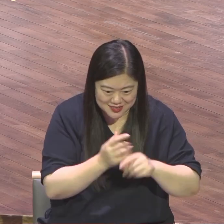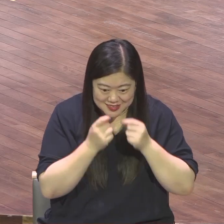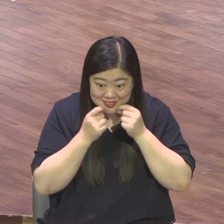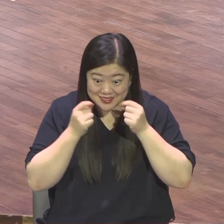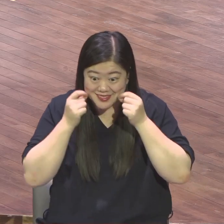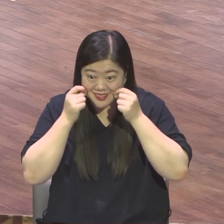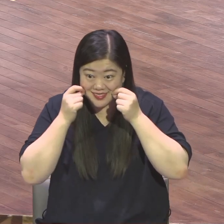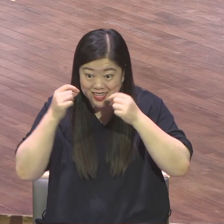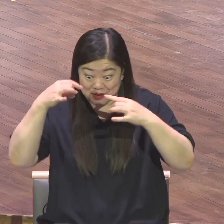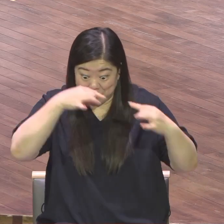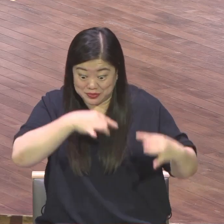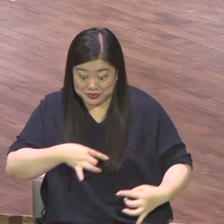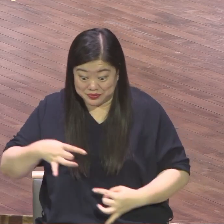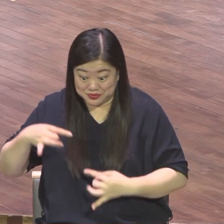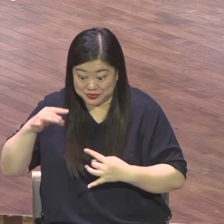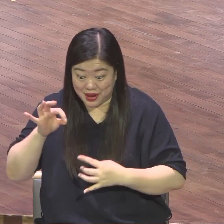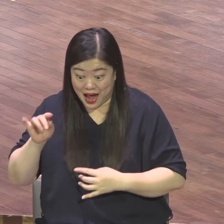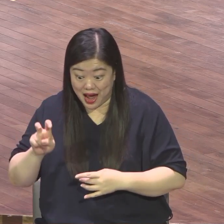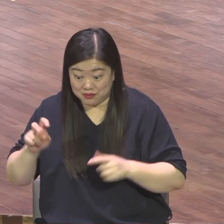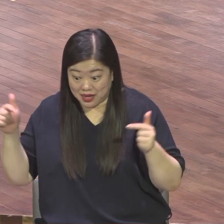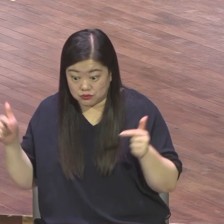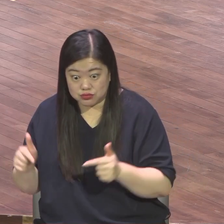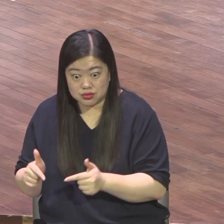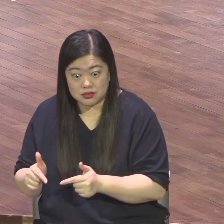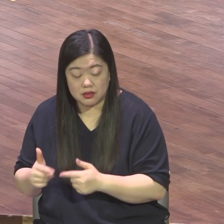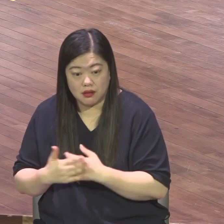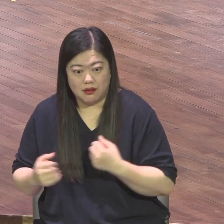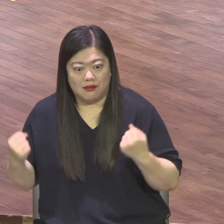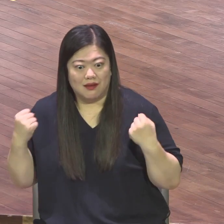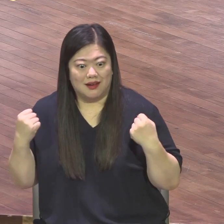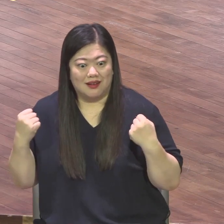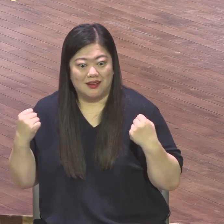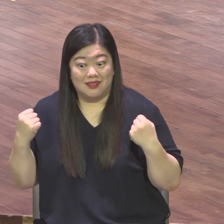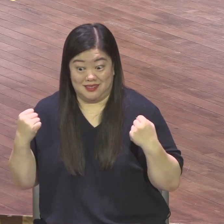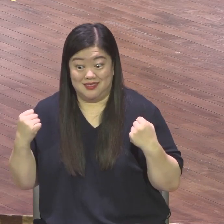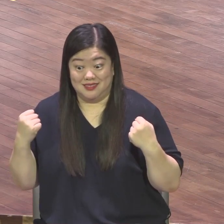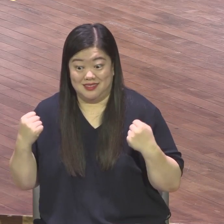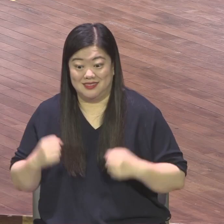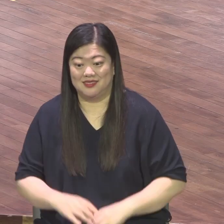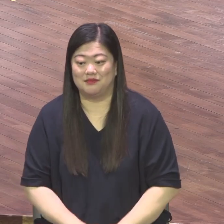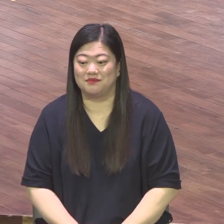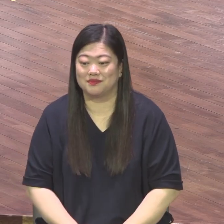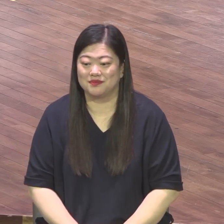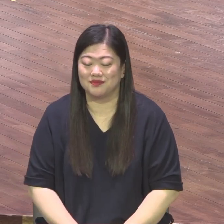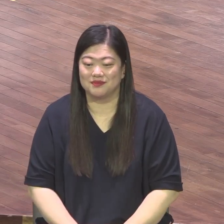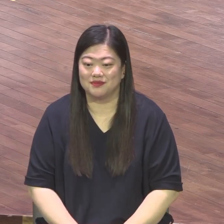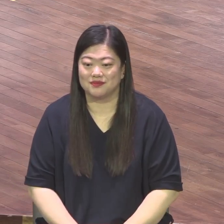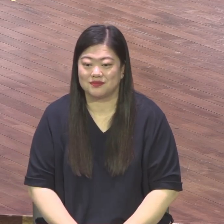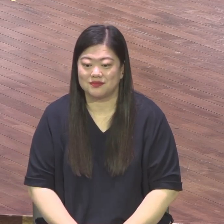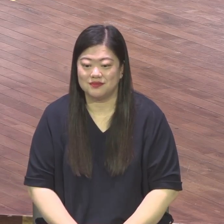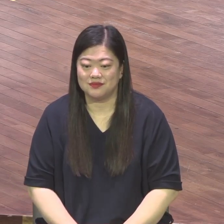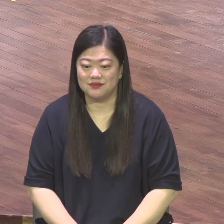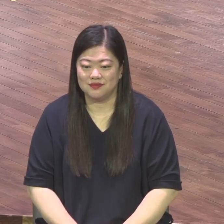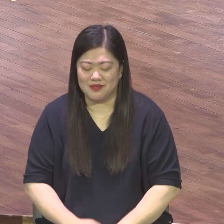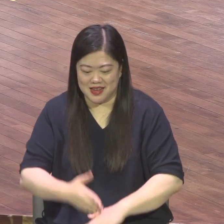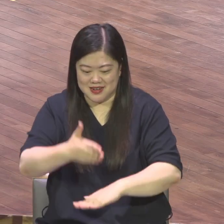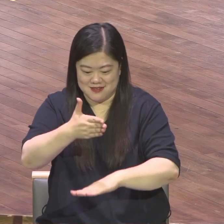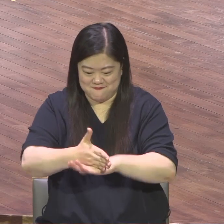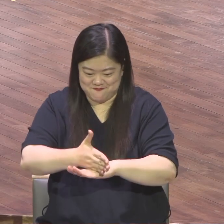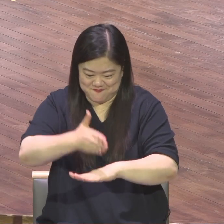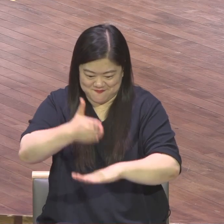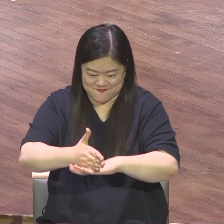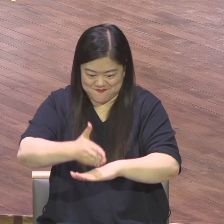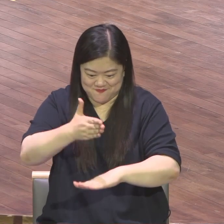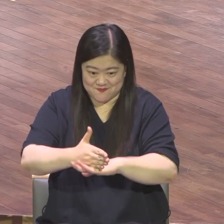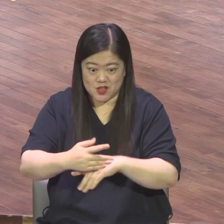건강도 회복되고, 영계 모든 성도들 맥주 감사주를 맞이해서 견고한 감사의 망대를